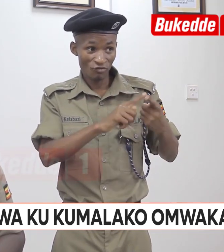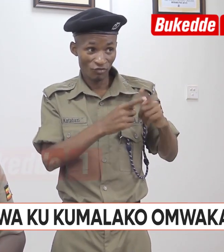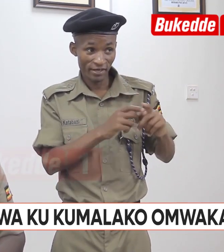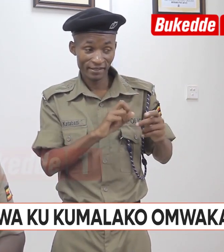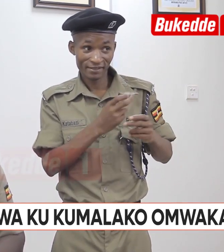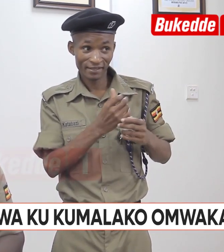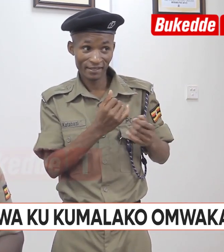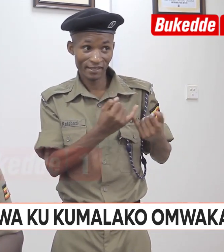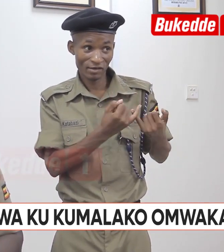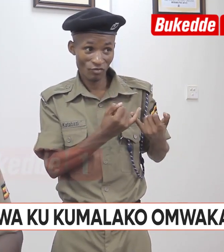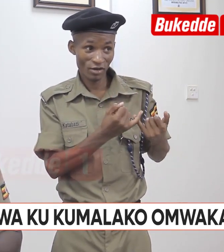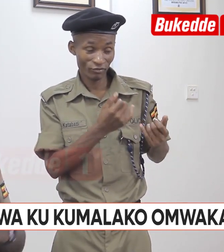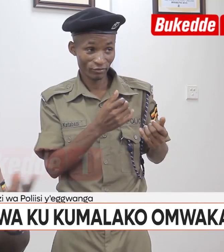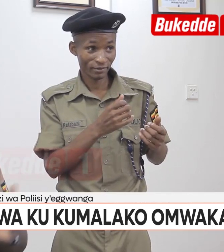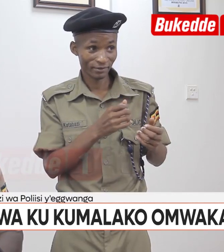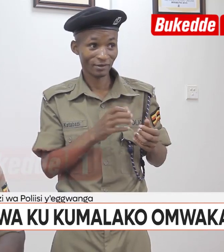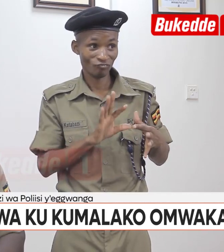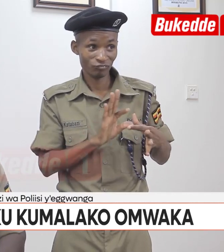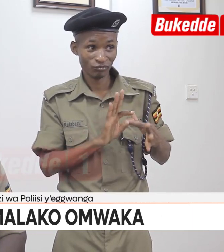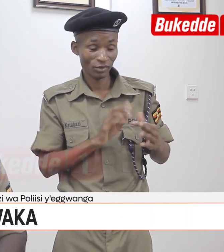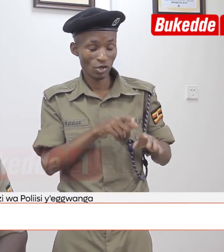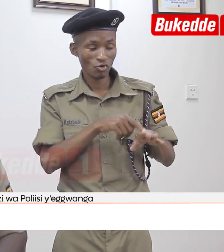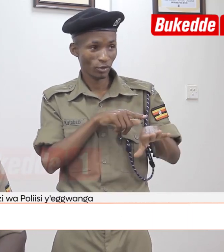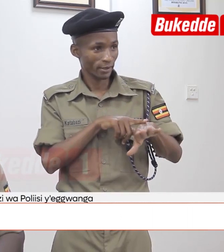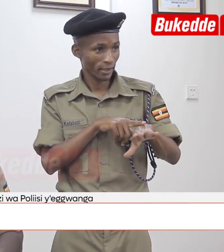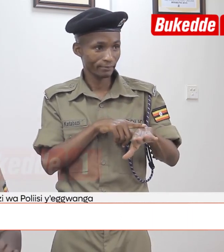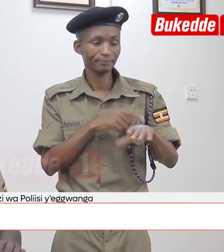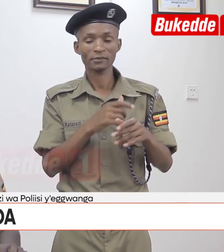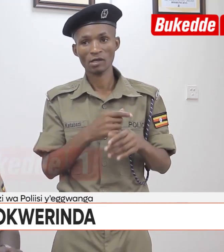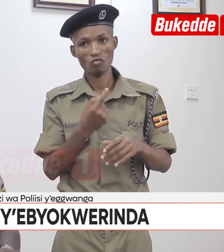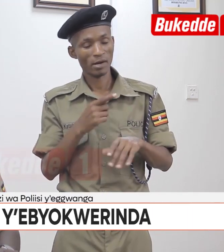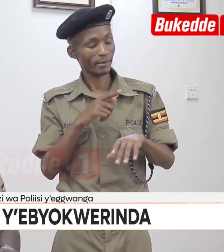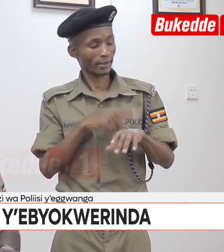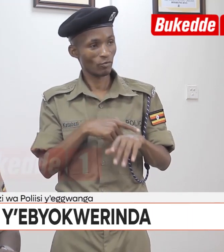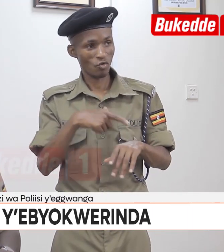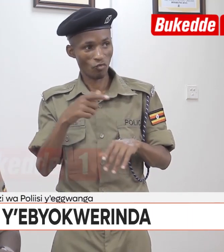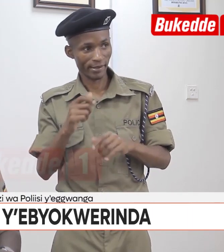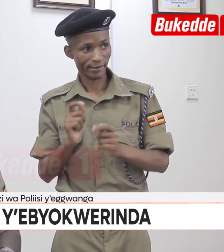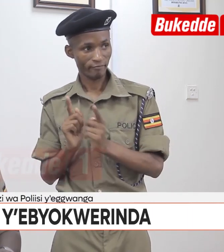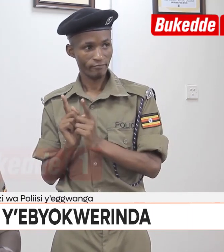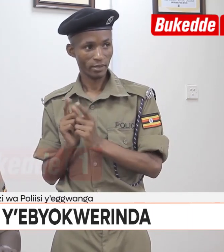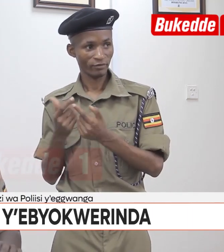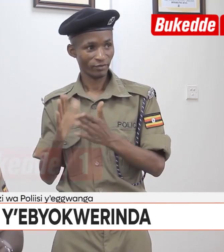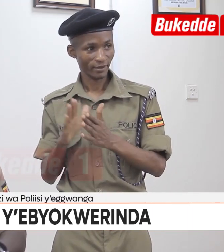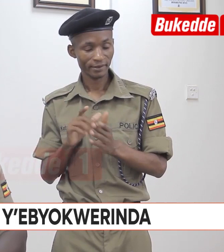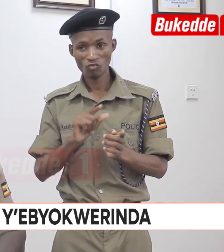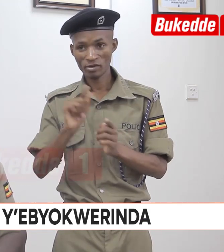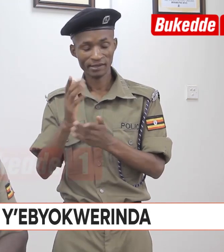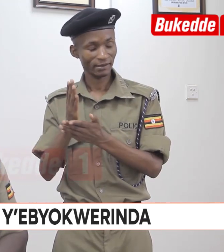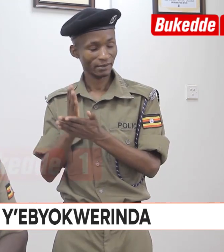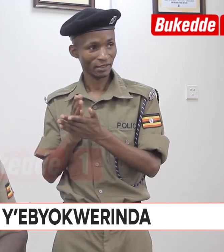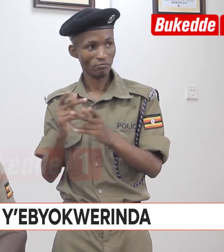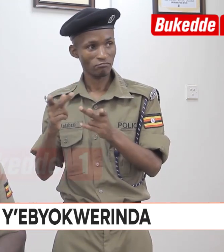atambula naye okumalira ddala akaseera era yatwala akadde n'agenda n'amusisinkana ne bamerako gye baagenda